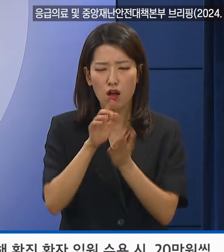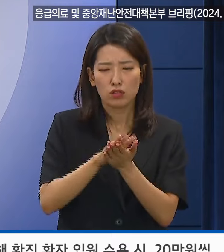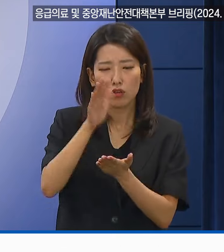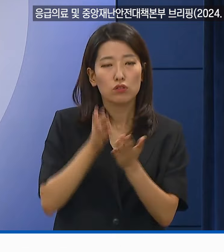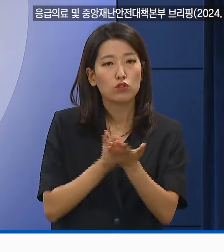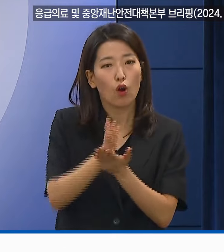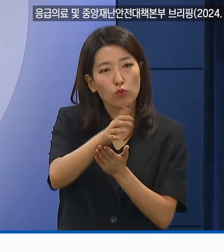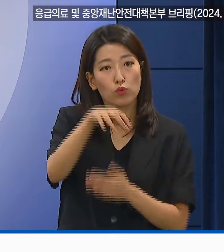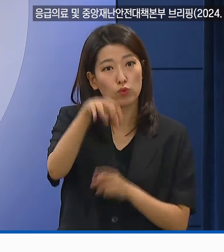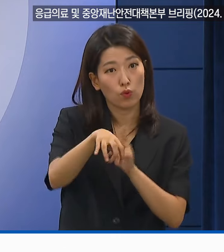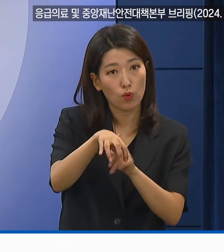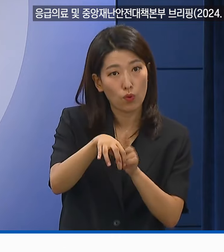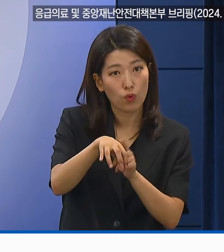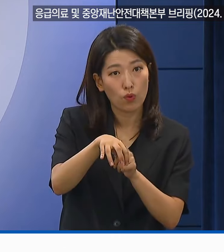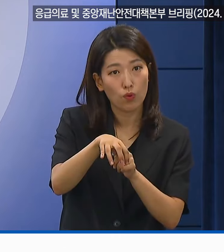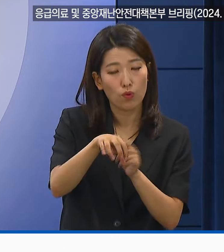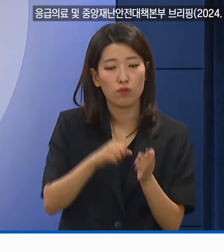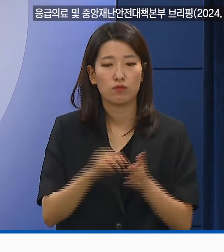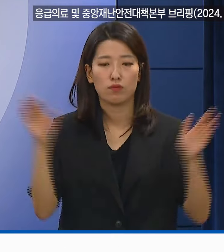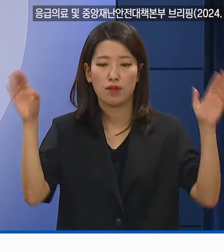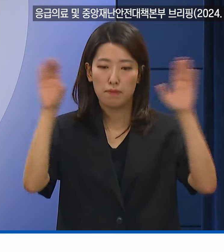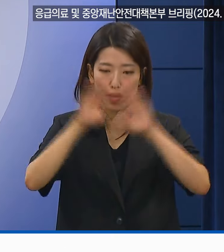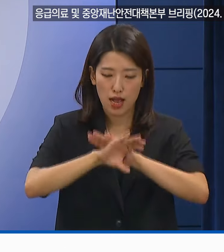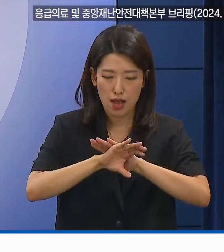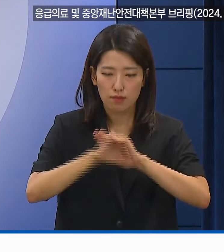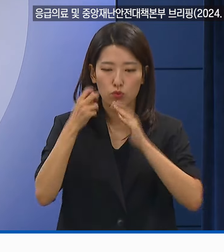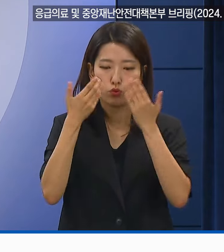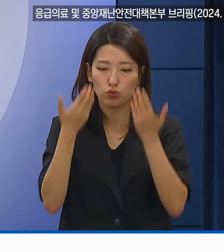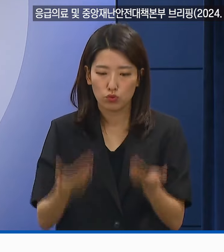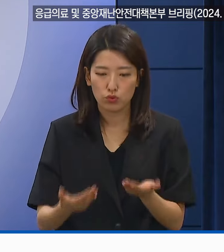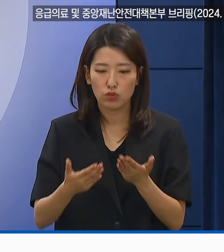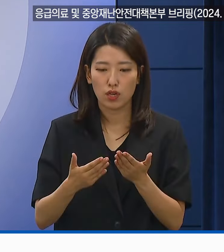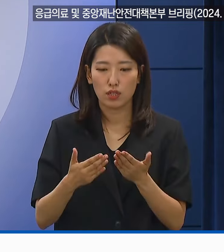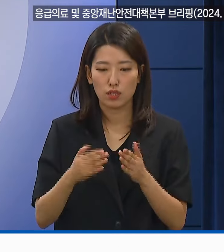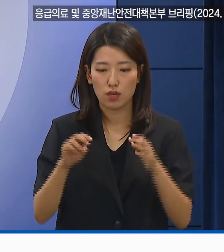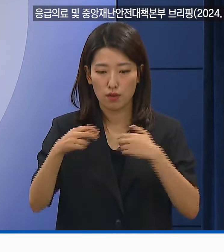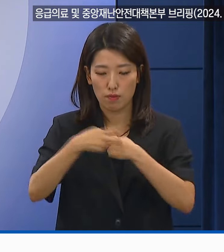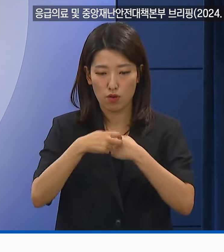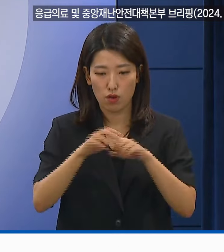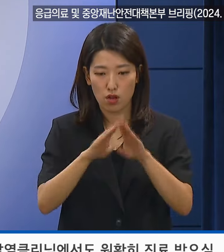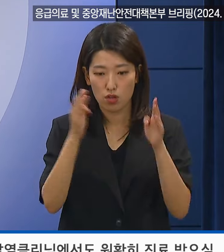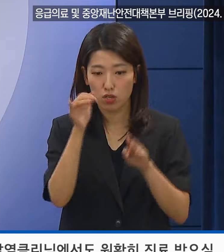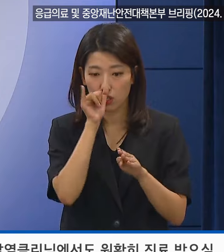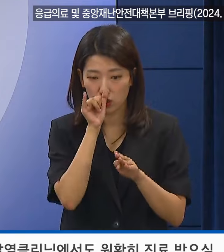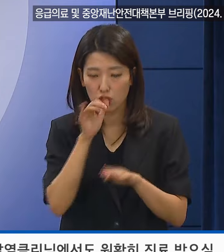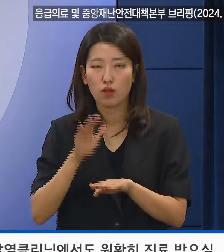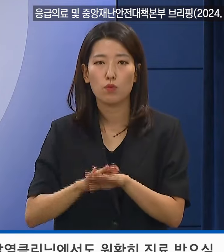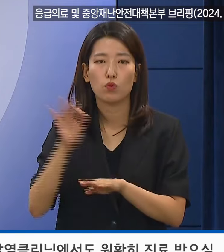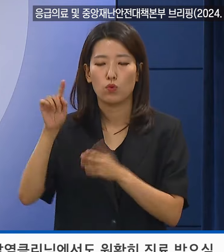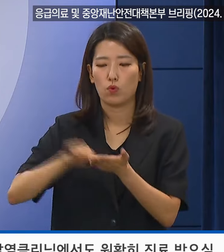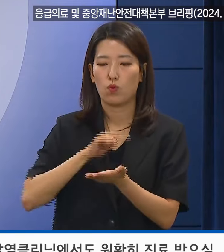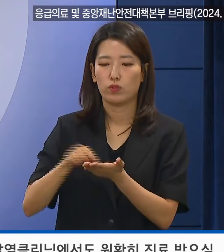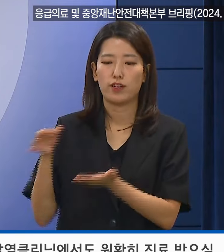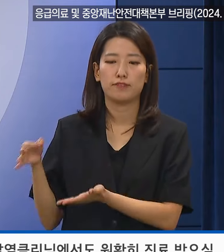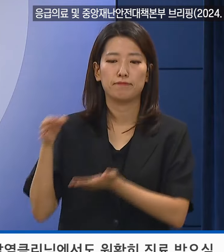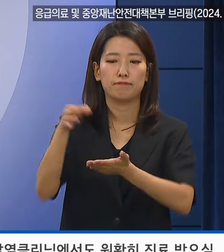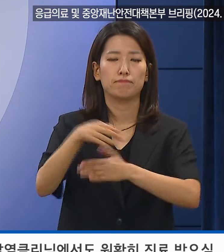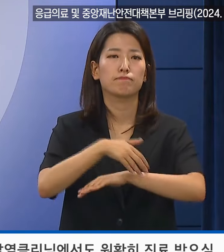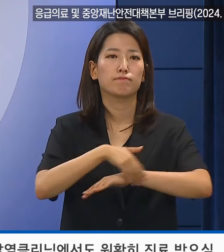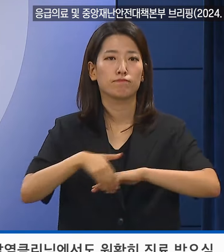대해서도 야간 및 휴일 진료에 대한 보상을 강화합니다. 이는